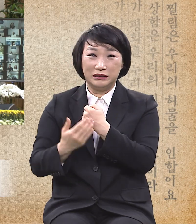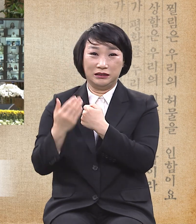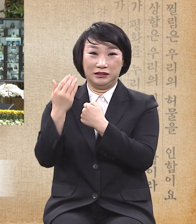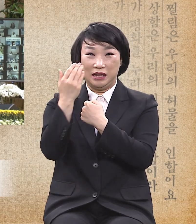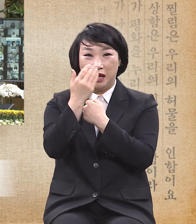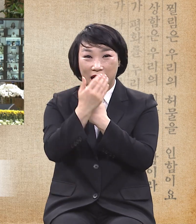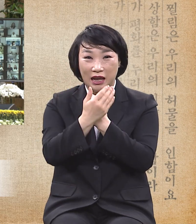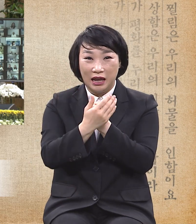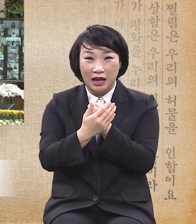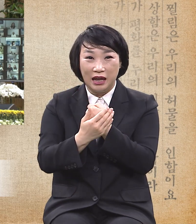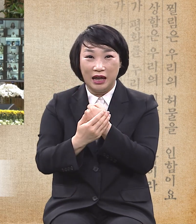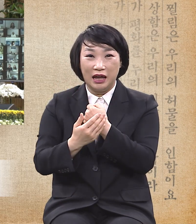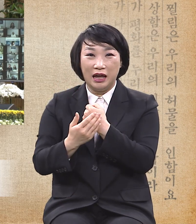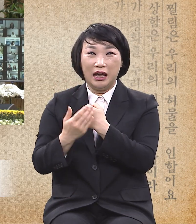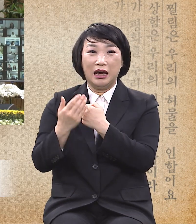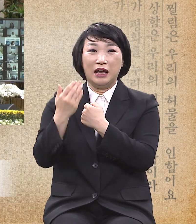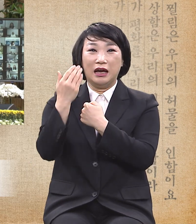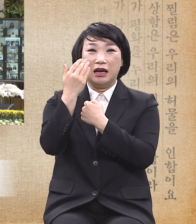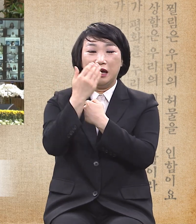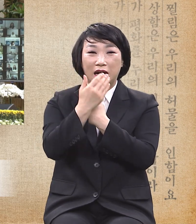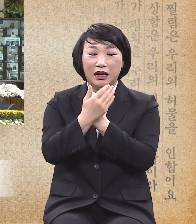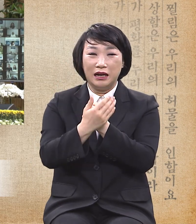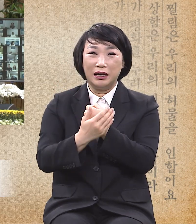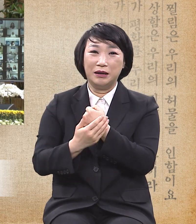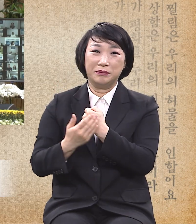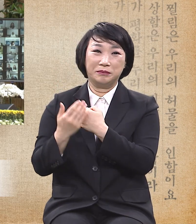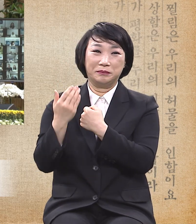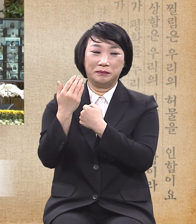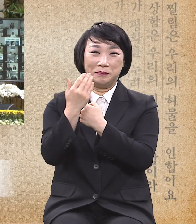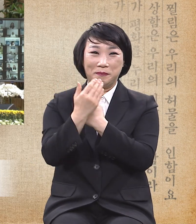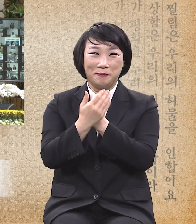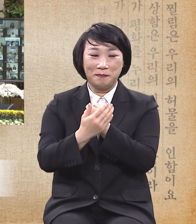하나님의 은혜,